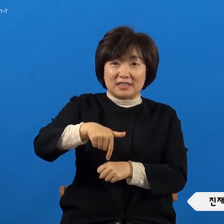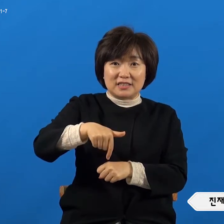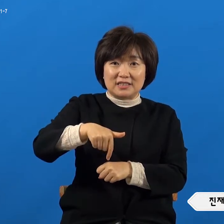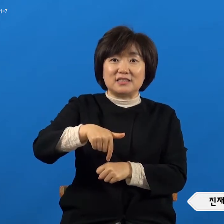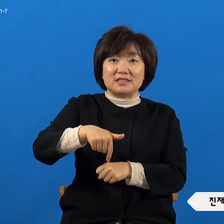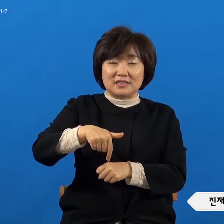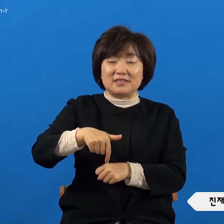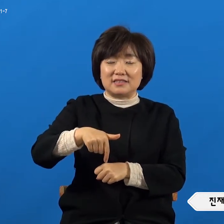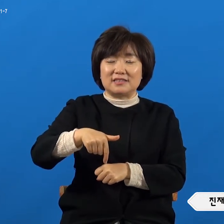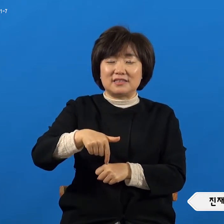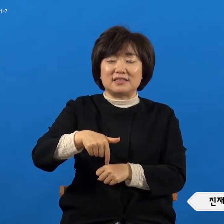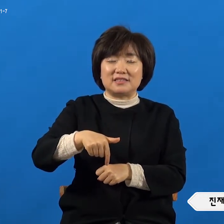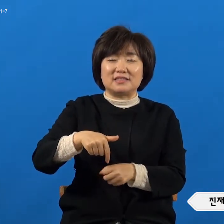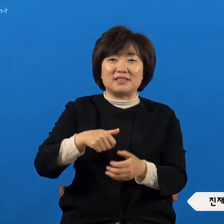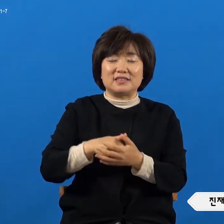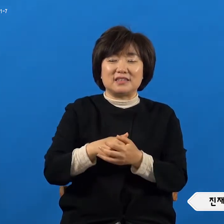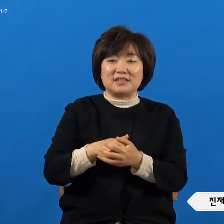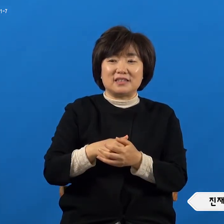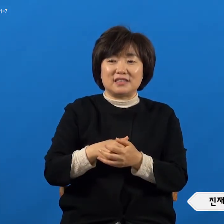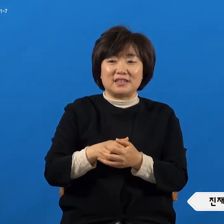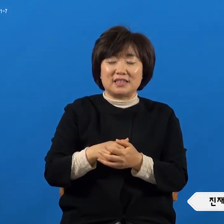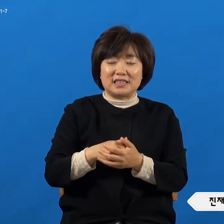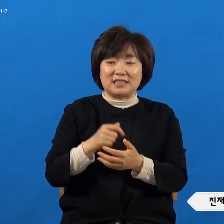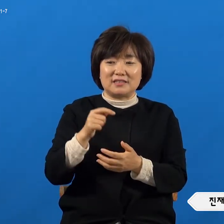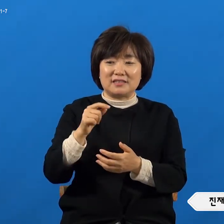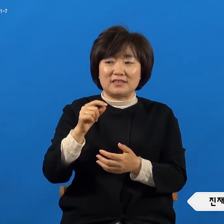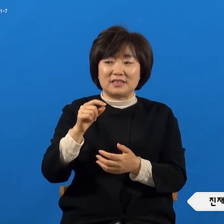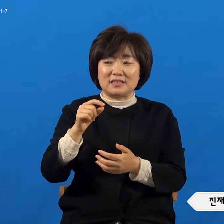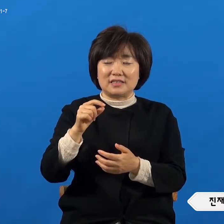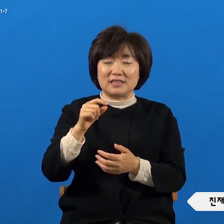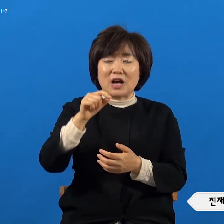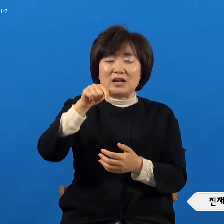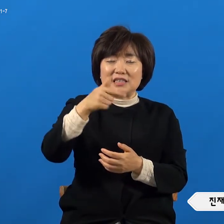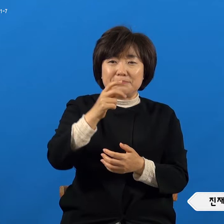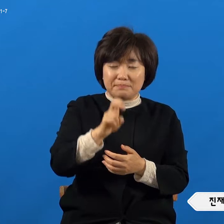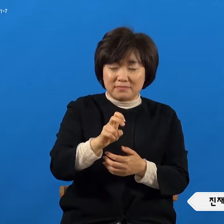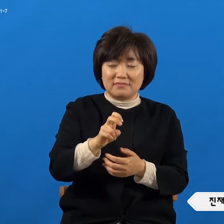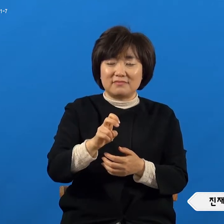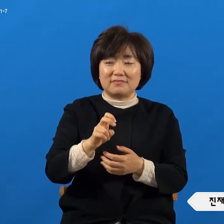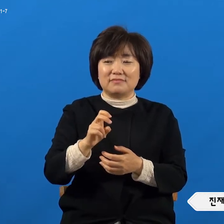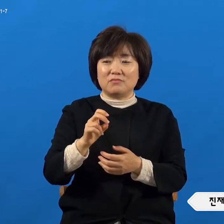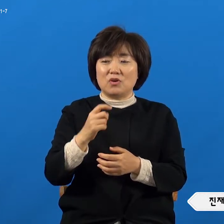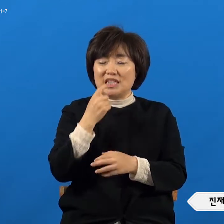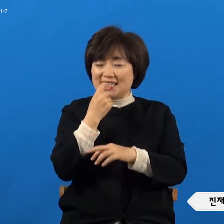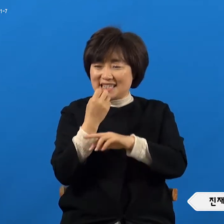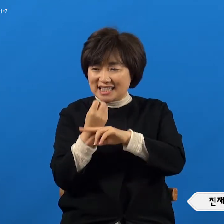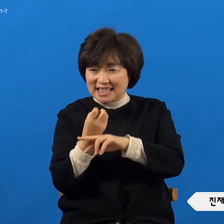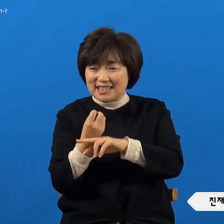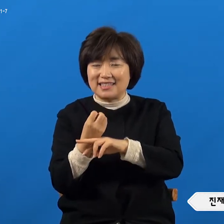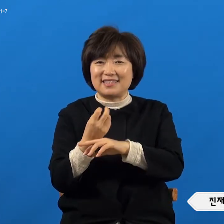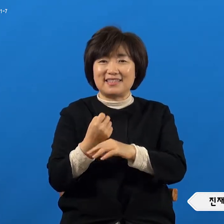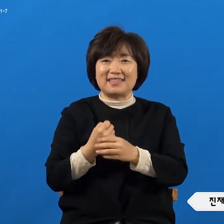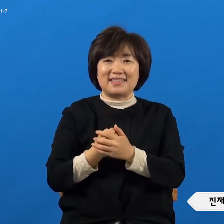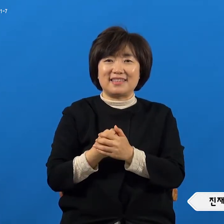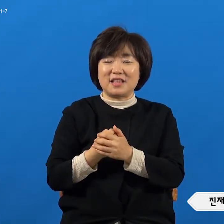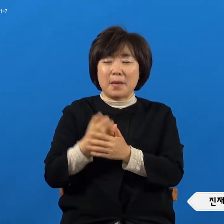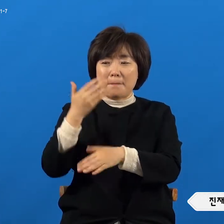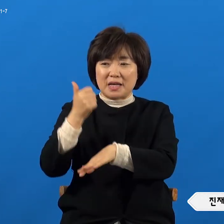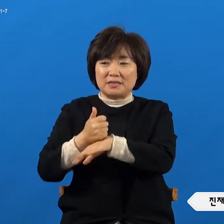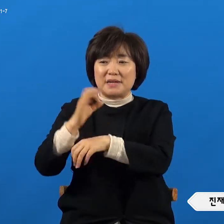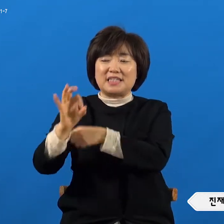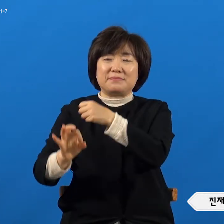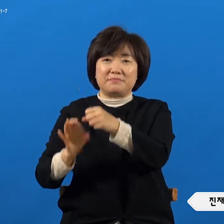석돌의 시대다. 그 후의 10년은 은의 시대가 될 것이다. 그리고 마지막